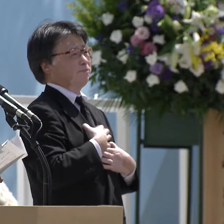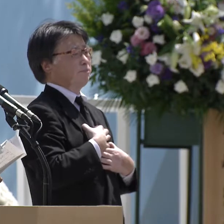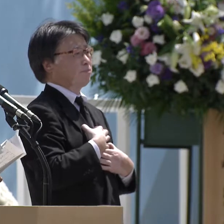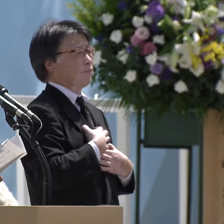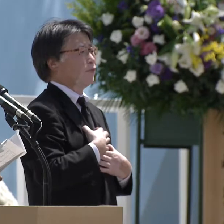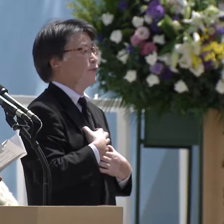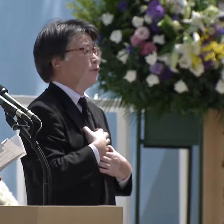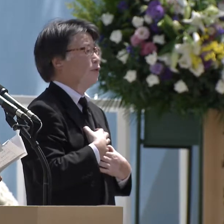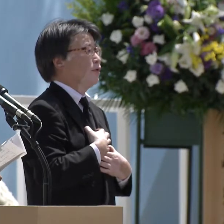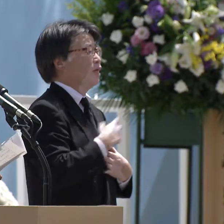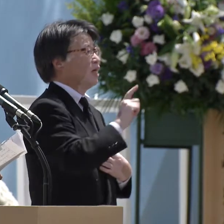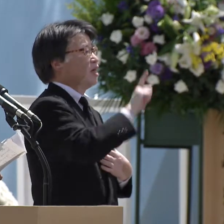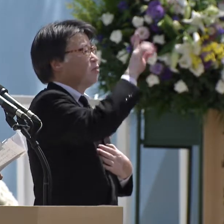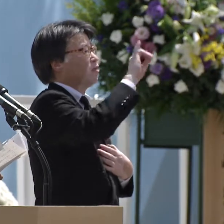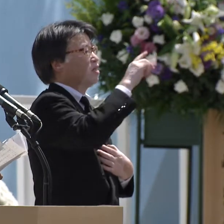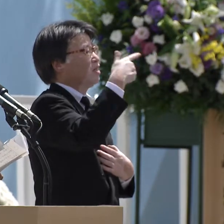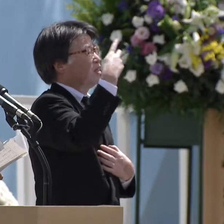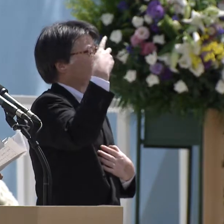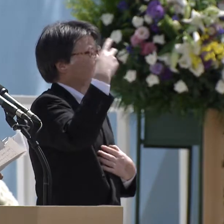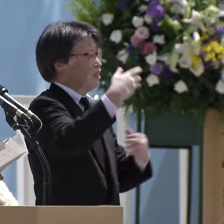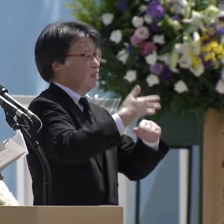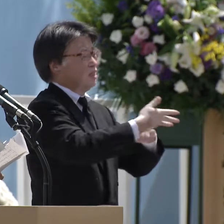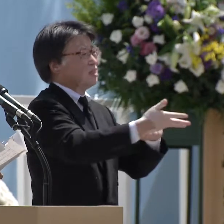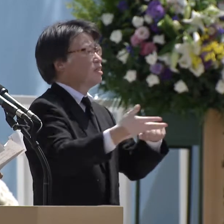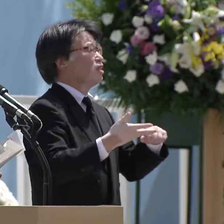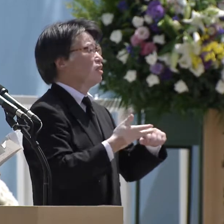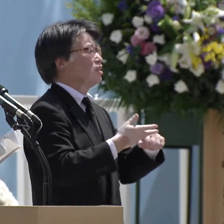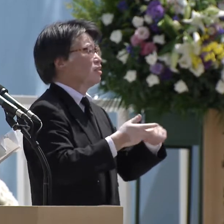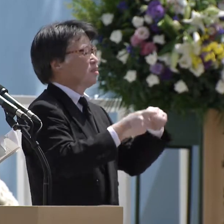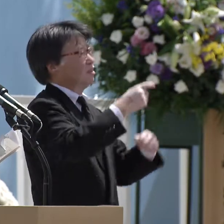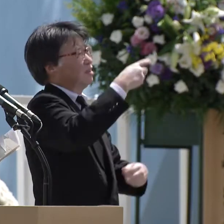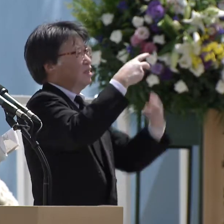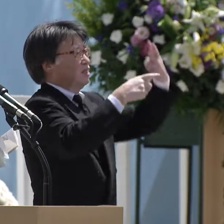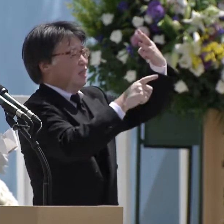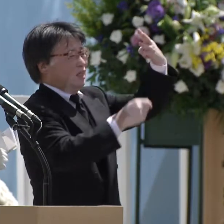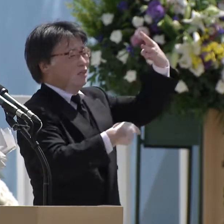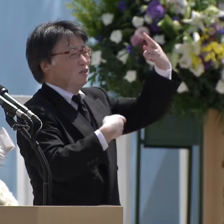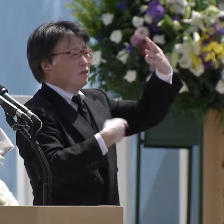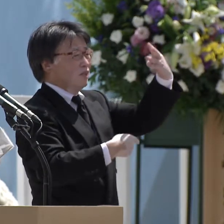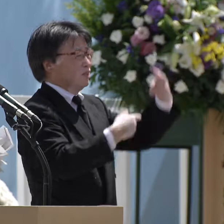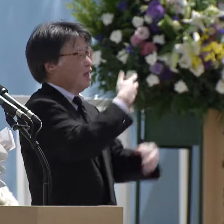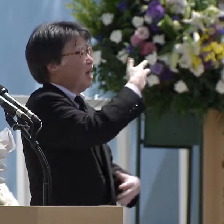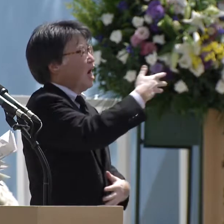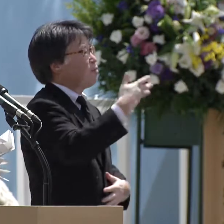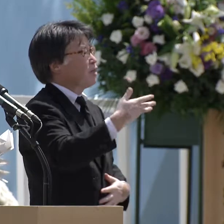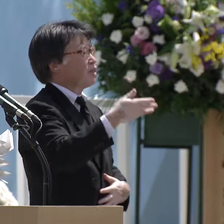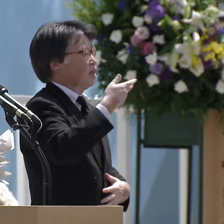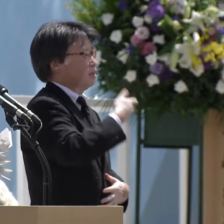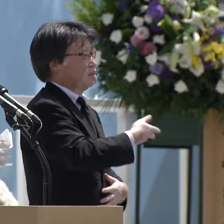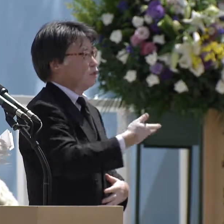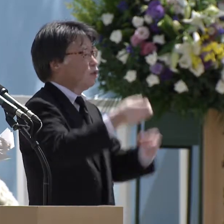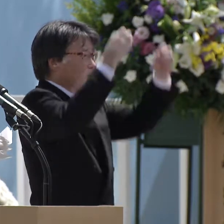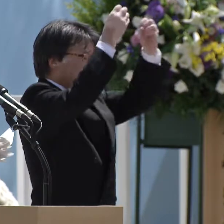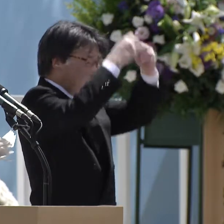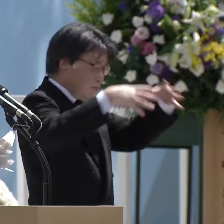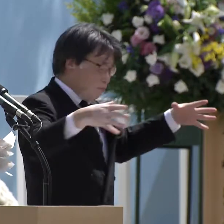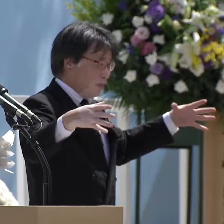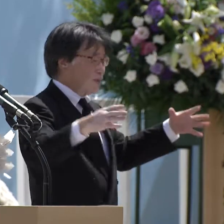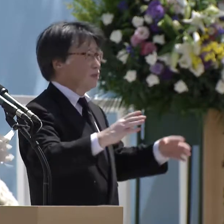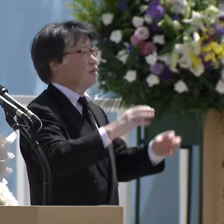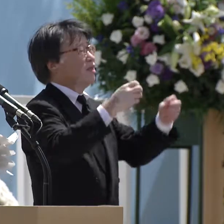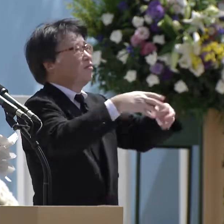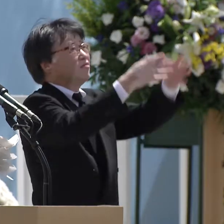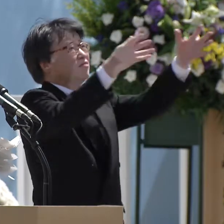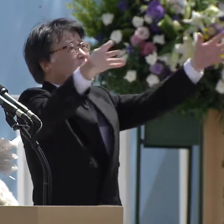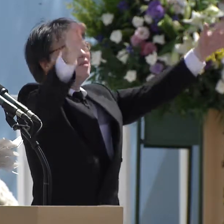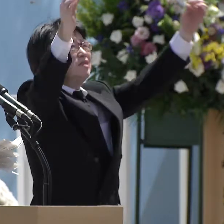キニ環礁での1954年3月1日のアメリカの水爆による死の灰の被害に